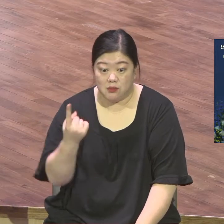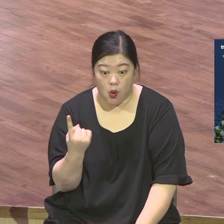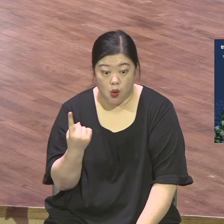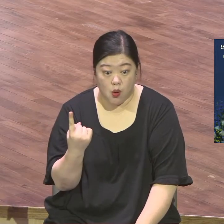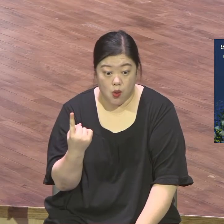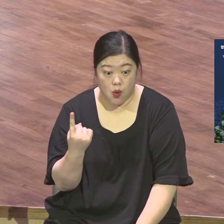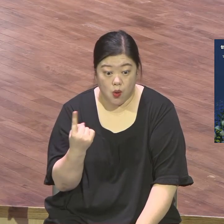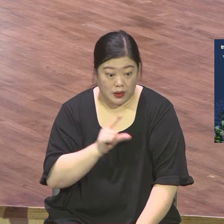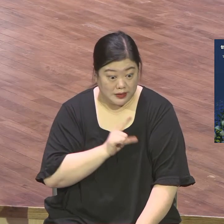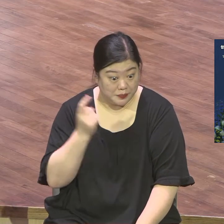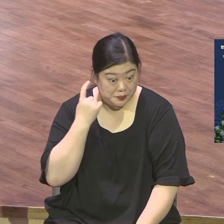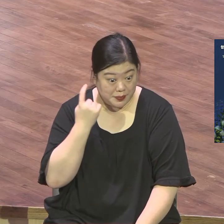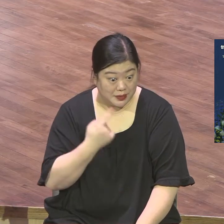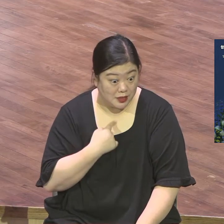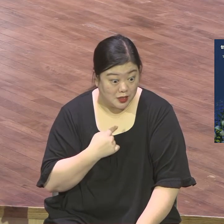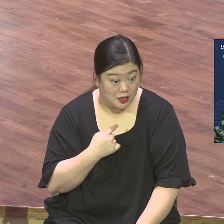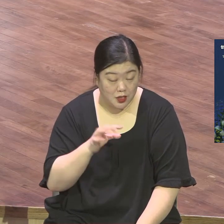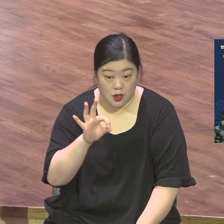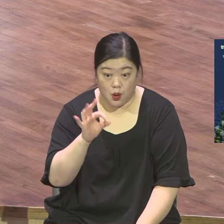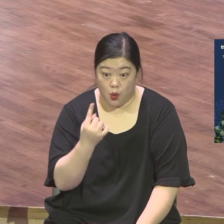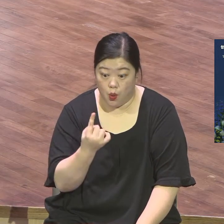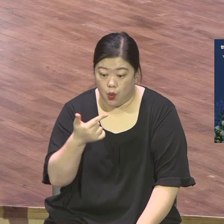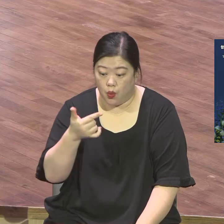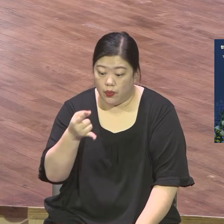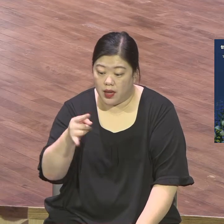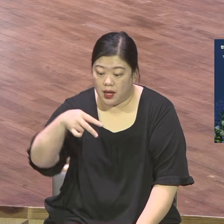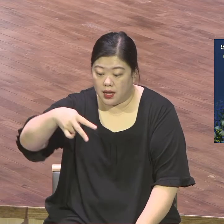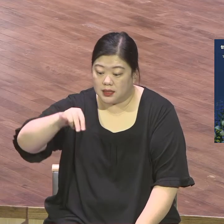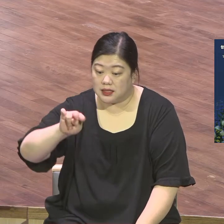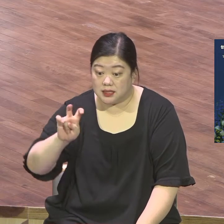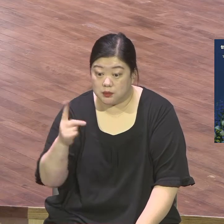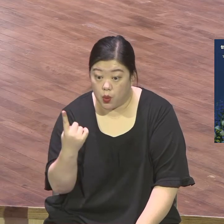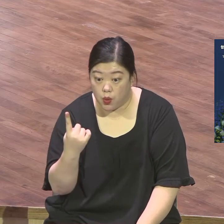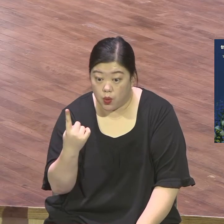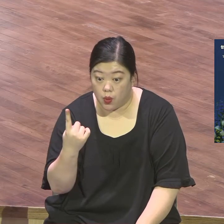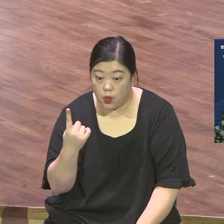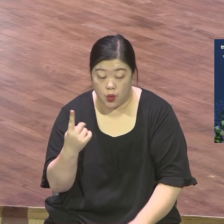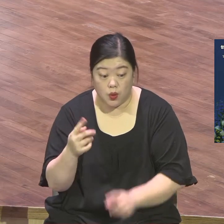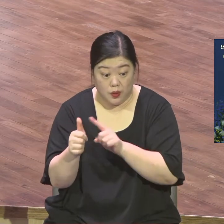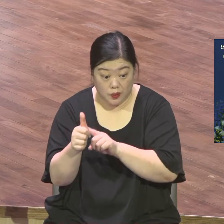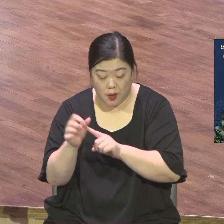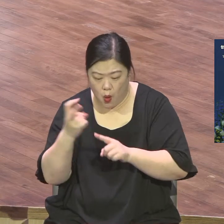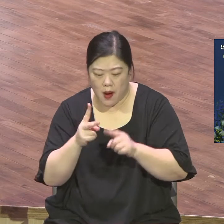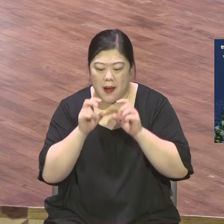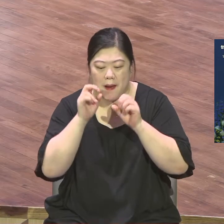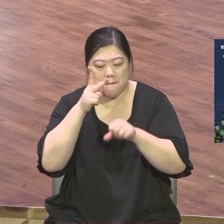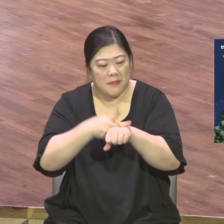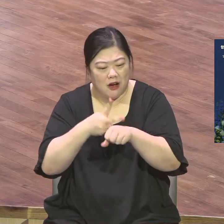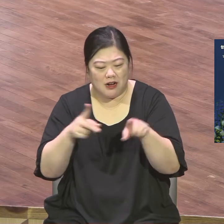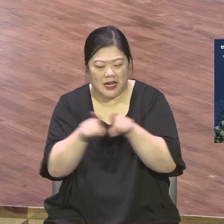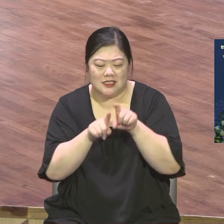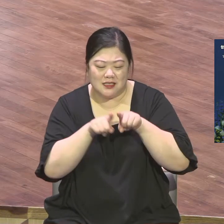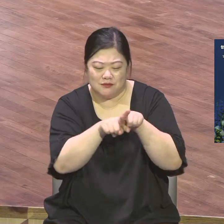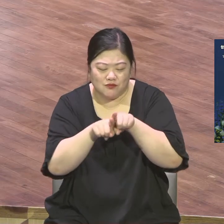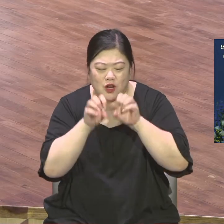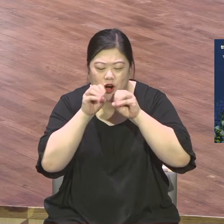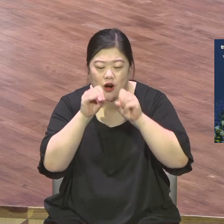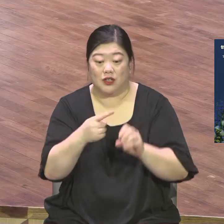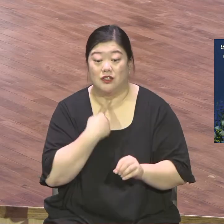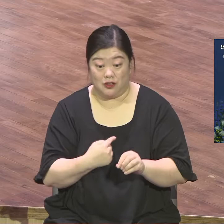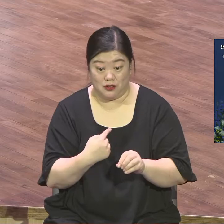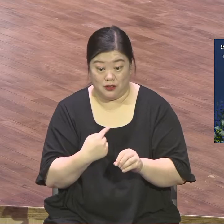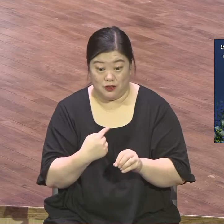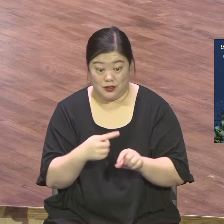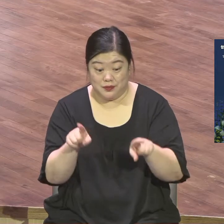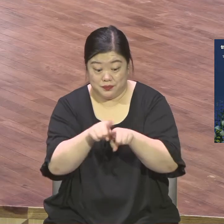있습니다. 오네시모는 원래 빌레몬이라는 사람의 노예였어요. 노예 생활을 하다가 주인